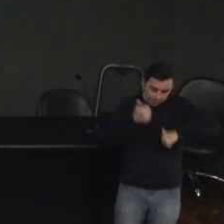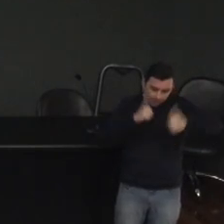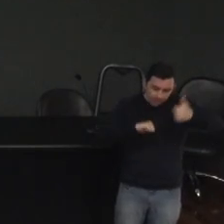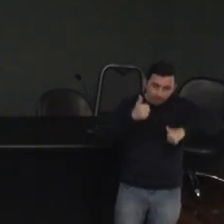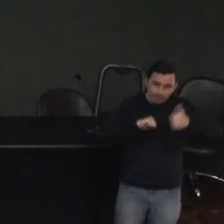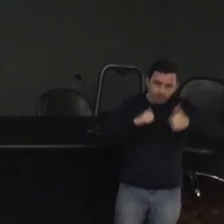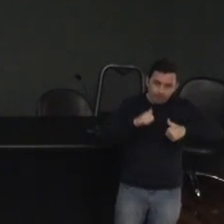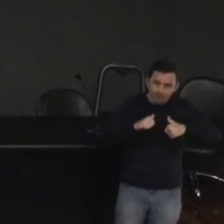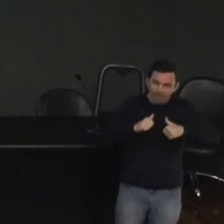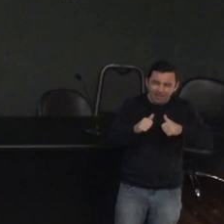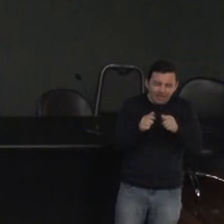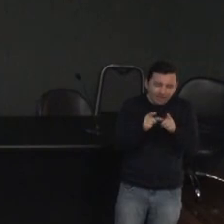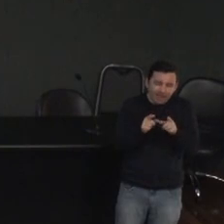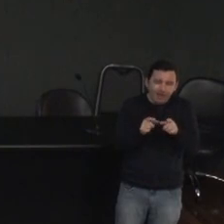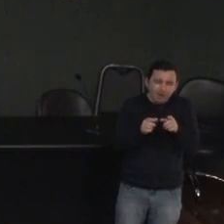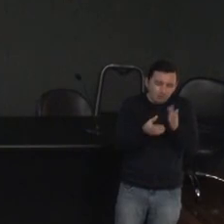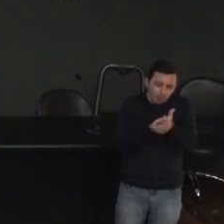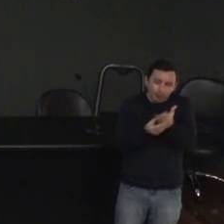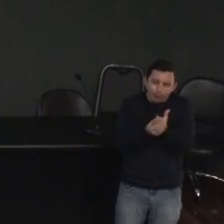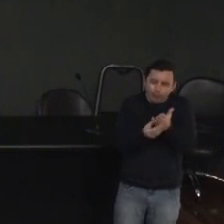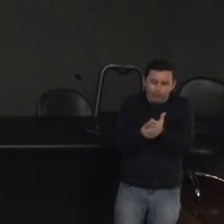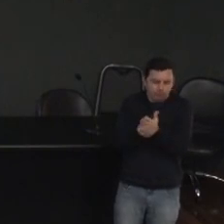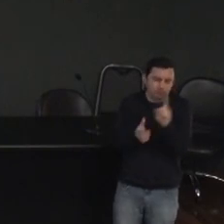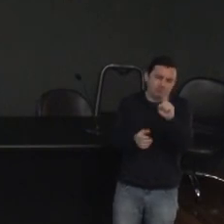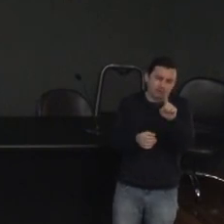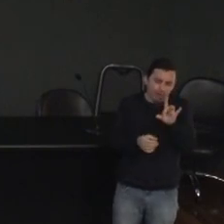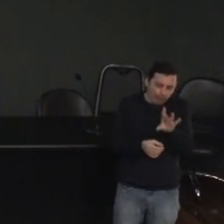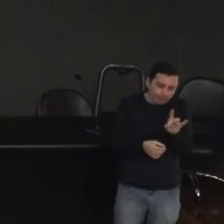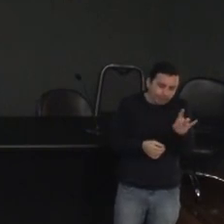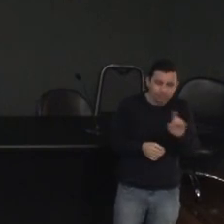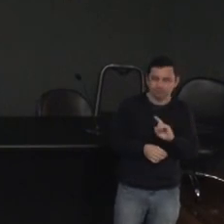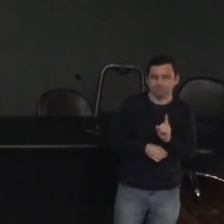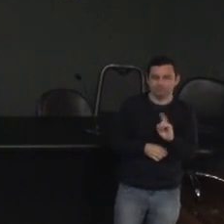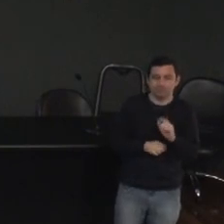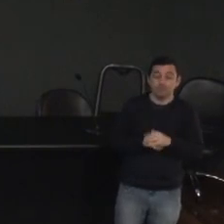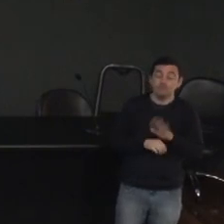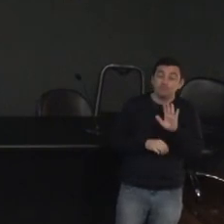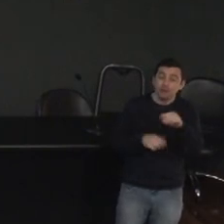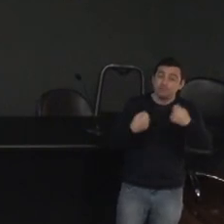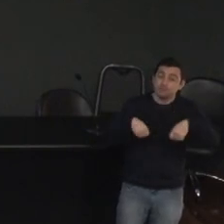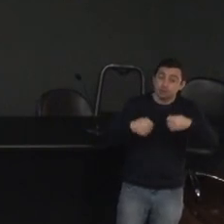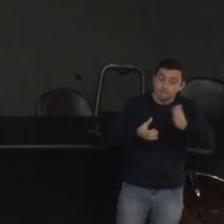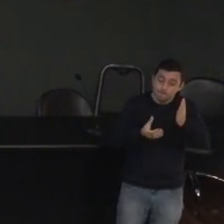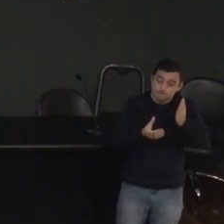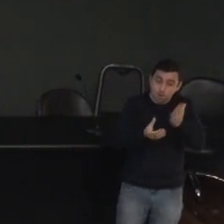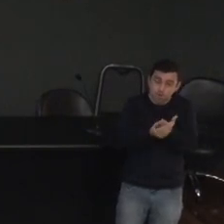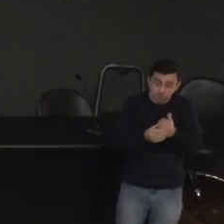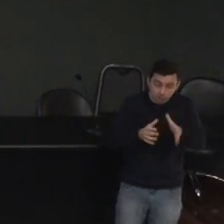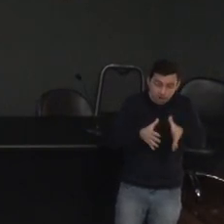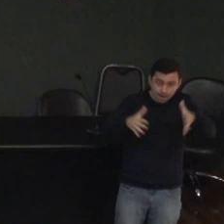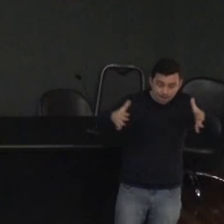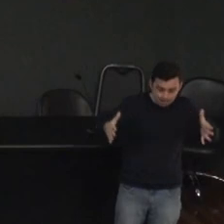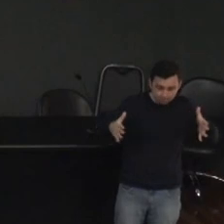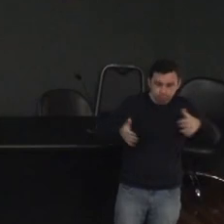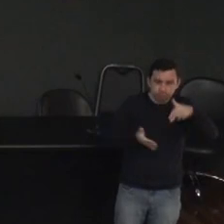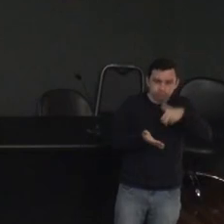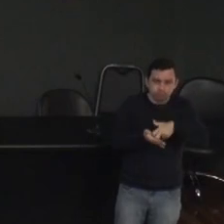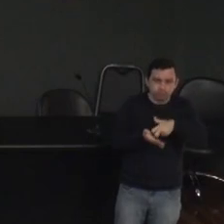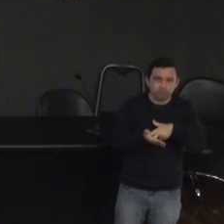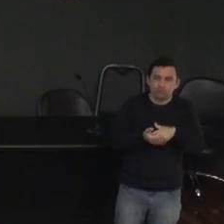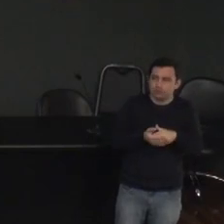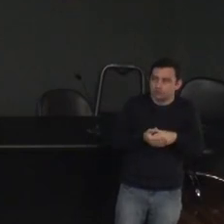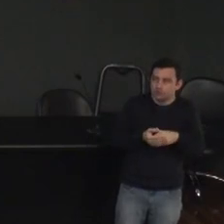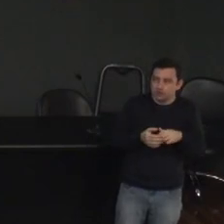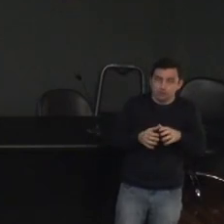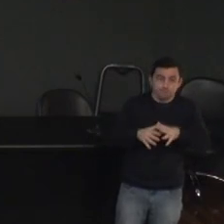que você não vai pegar processo administrativo para o processo administrativo né você vai pegar o processo administrativo disciplinar você vai pegar